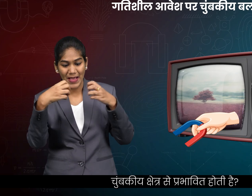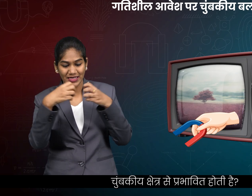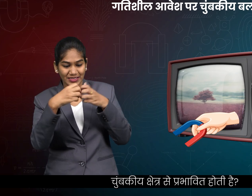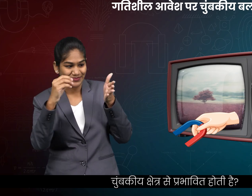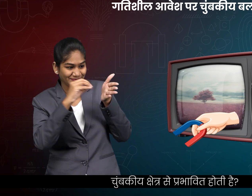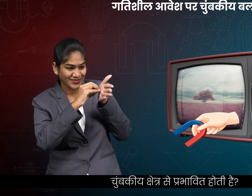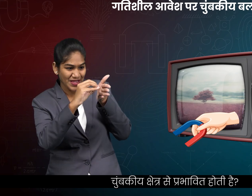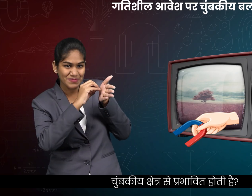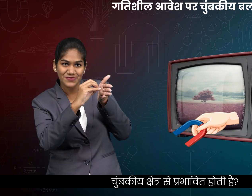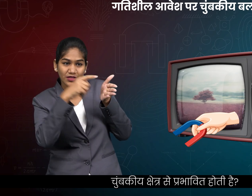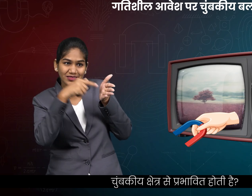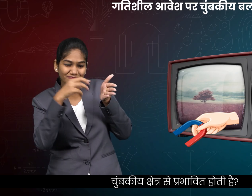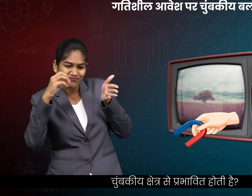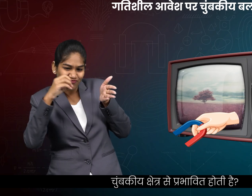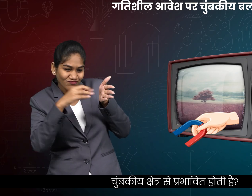प्रभावित होती है?